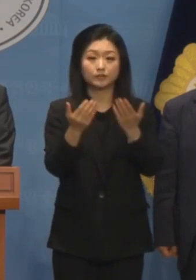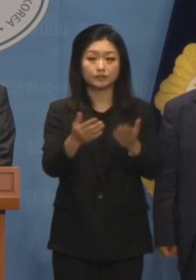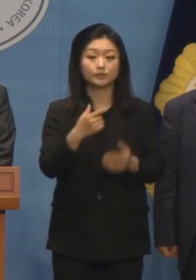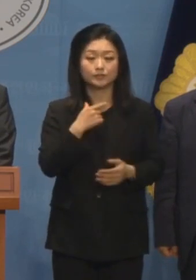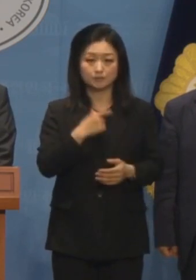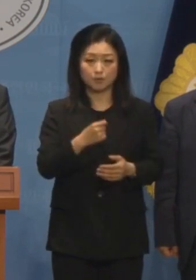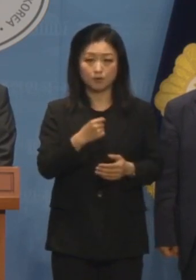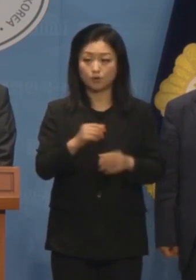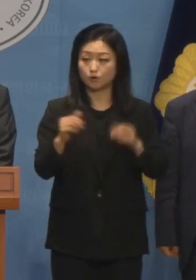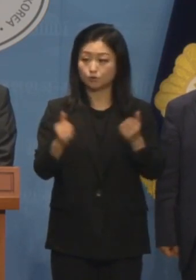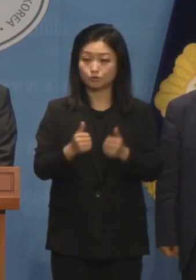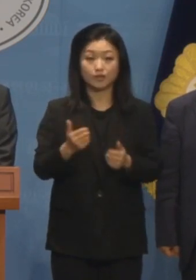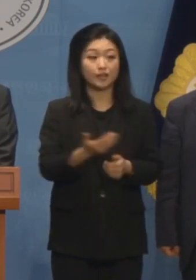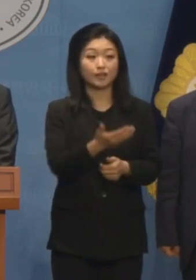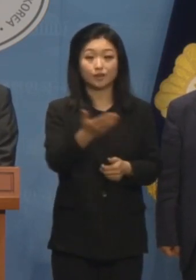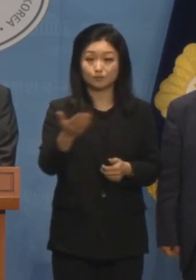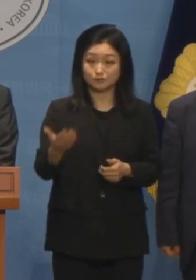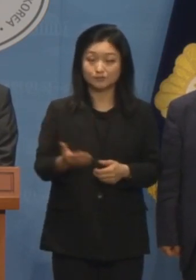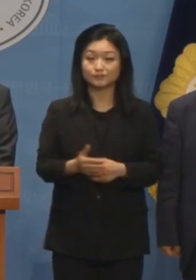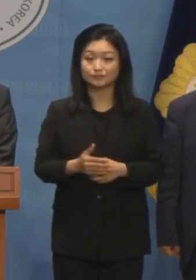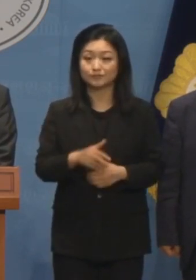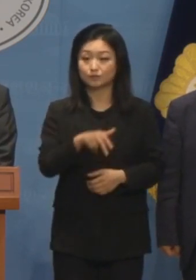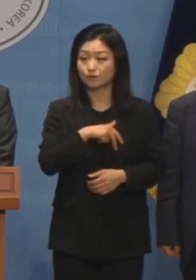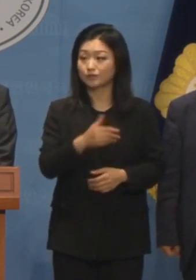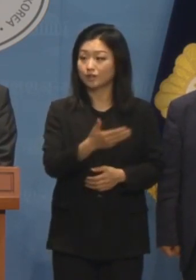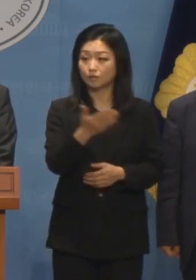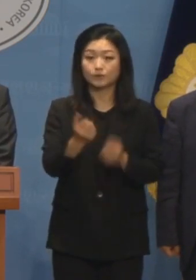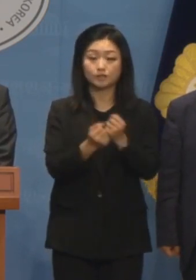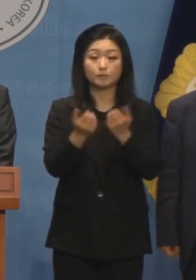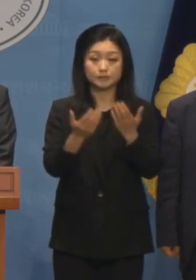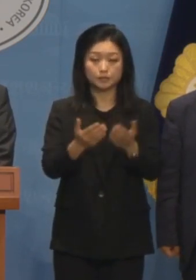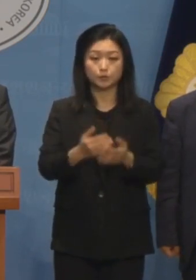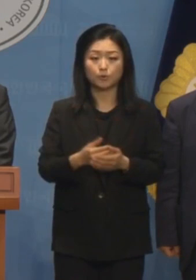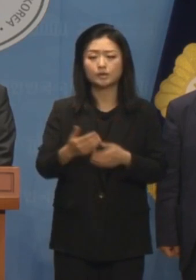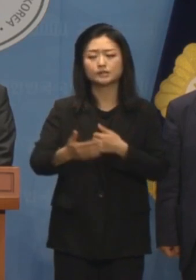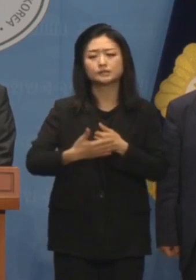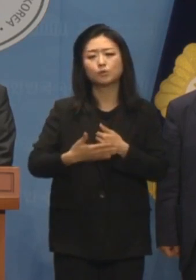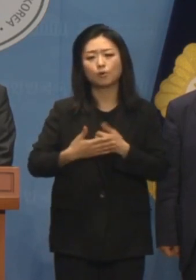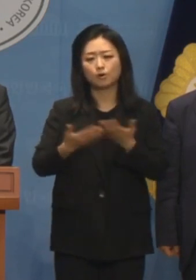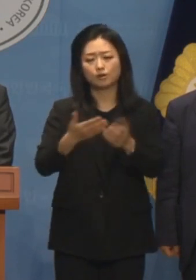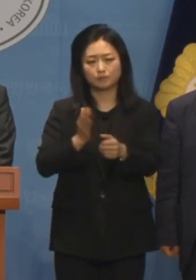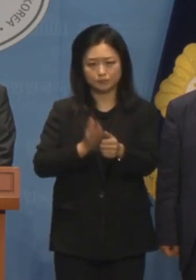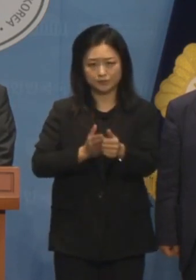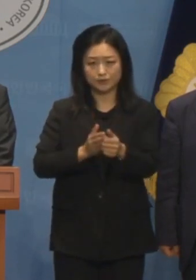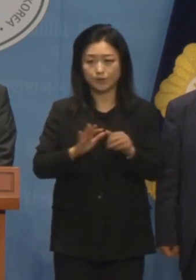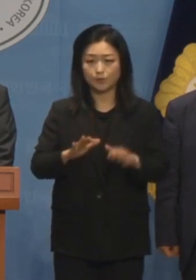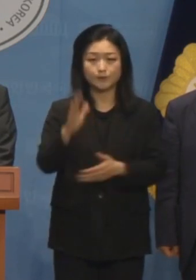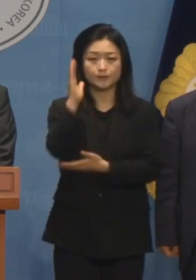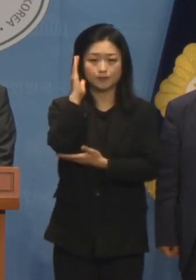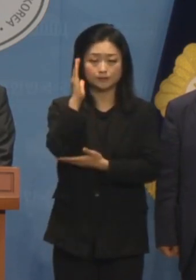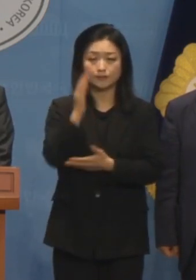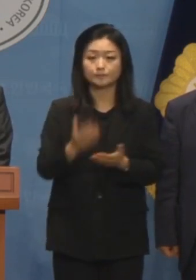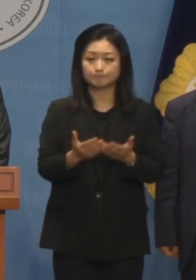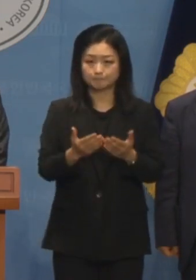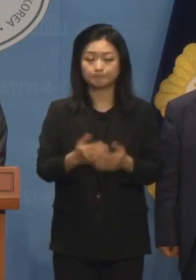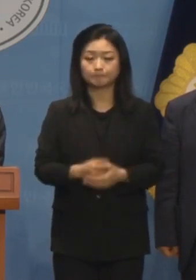드리고 국회와 국민 여러분에게 설명을 드리고 좀 지원을 요청하기 위해서 이 자리에